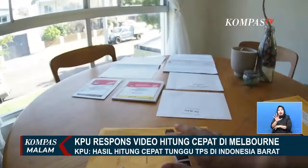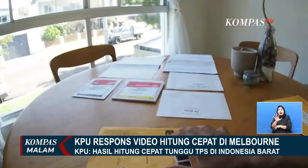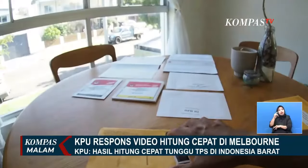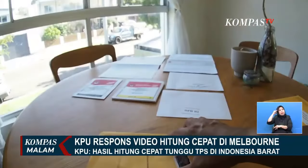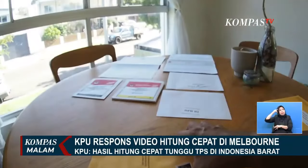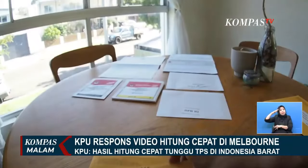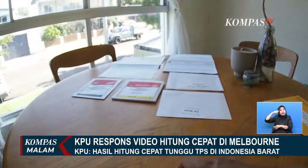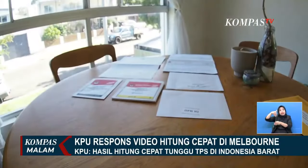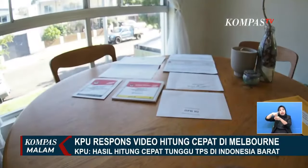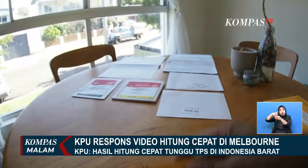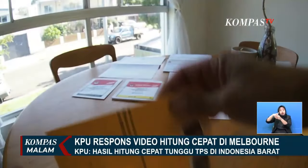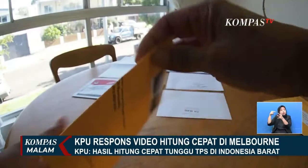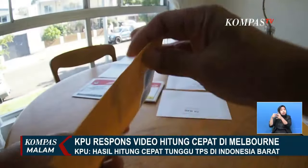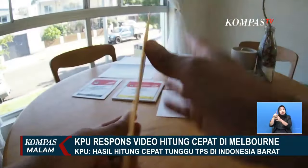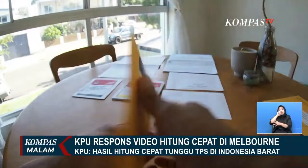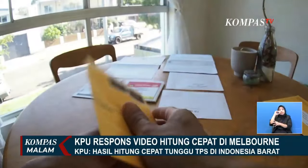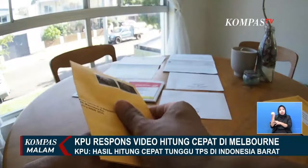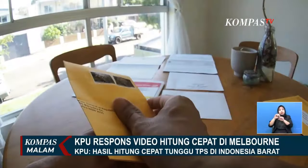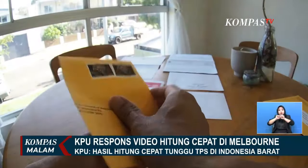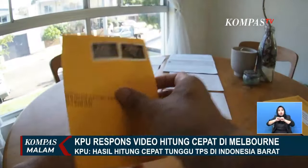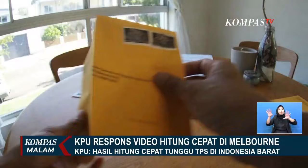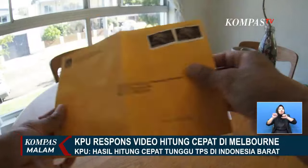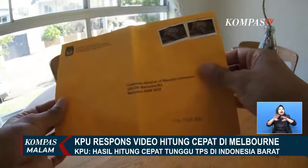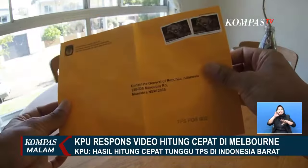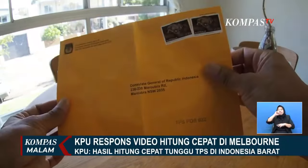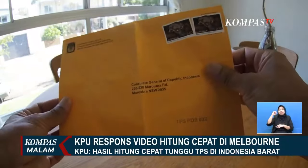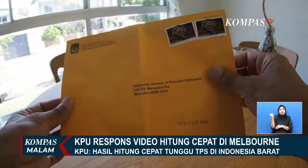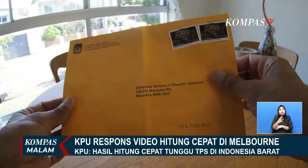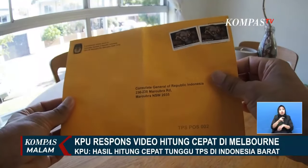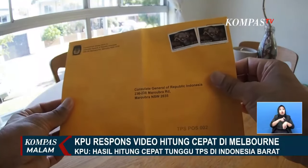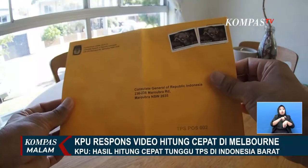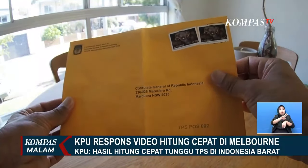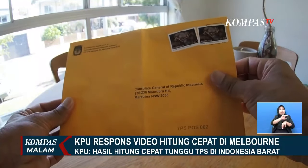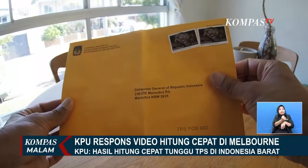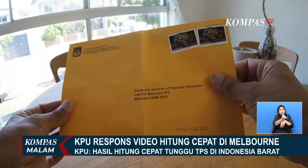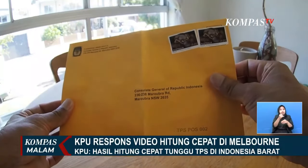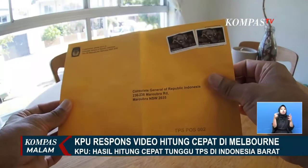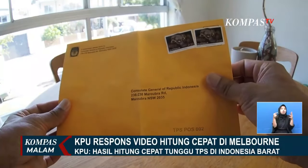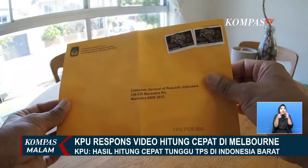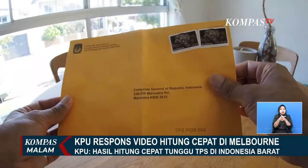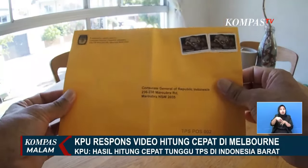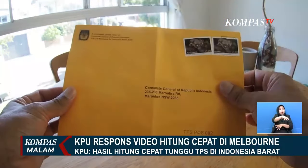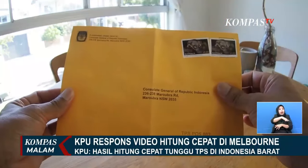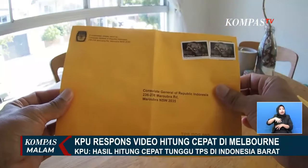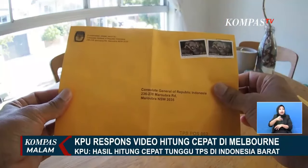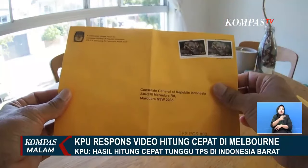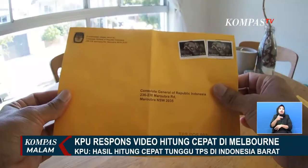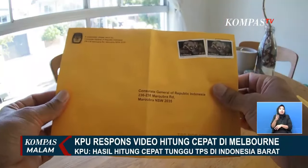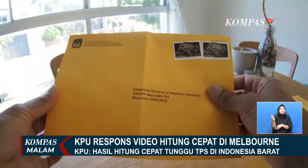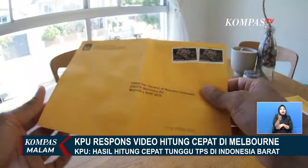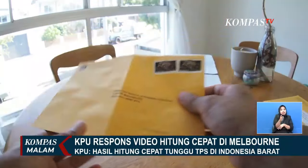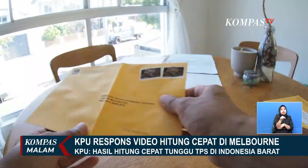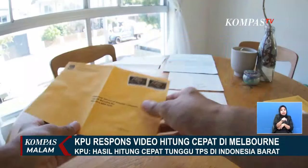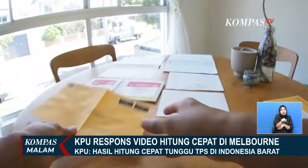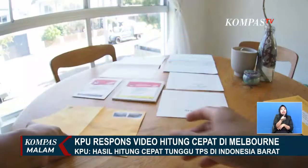Prakiraan hasil hitung cepat baru boleh diumumkan paling cepat 2 jam Setelah pencoblosan di wilayah Indonesia bagian